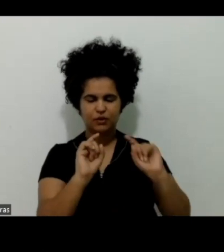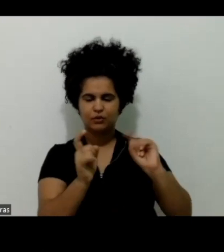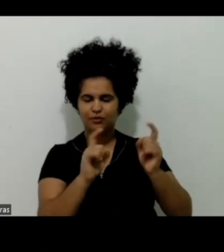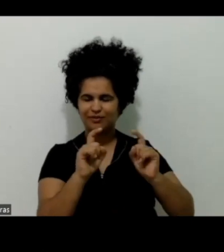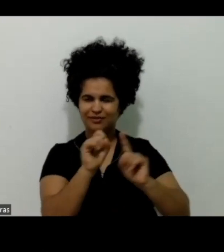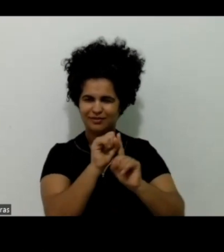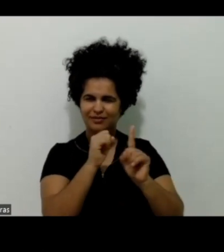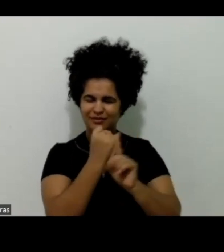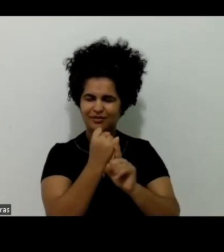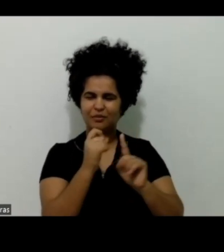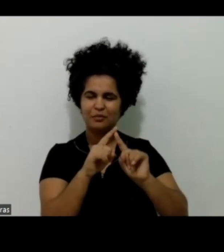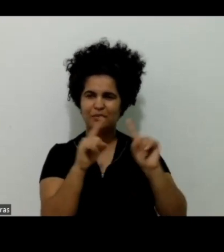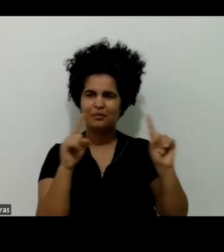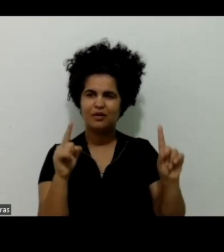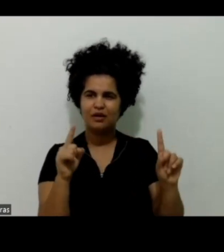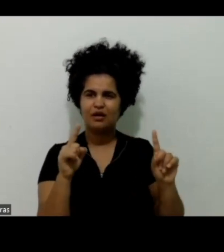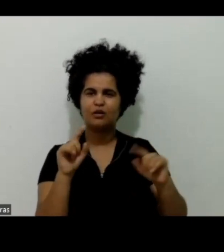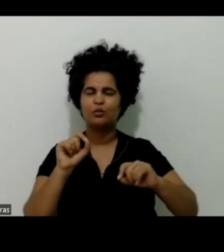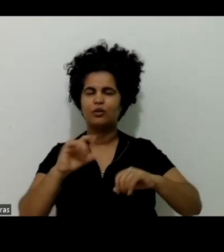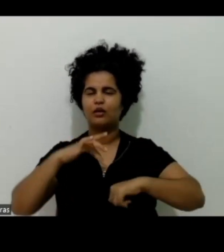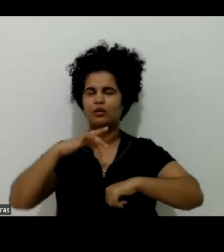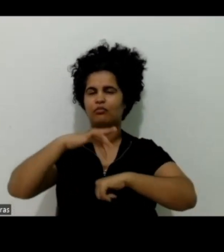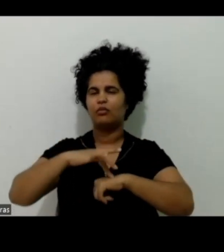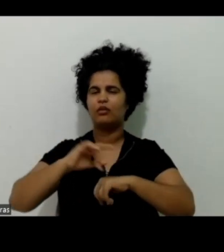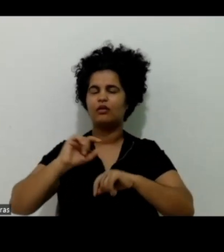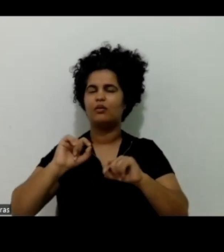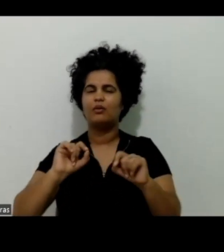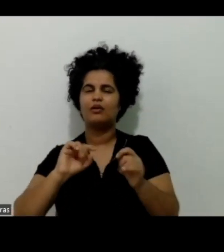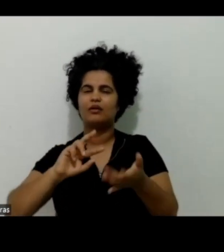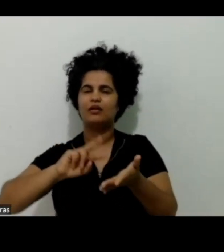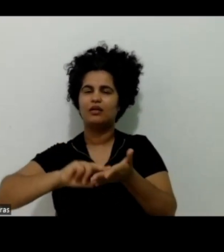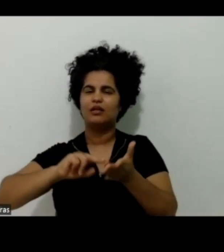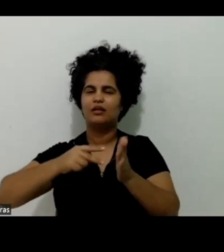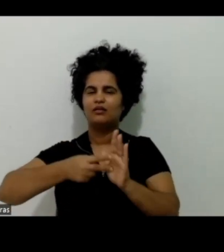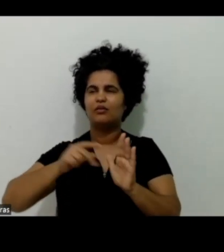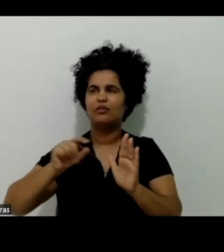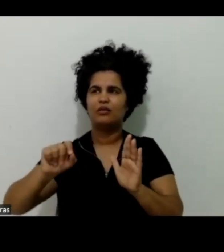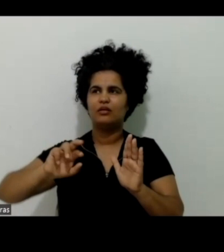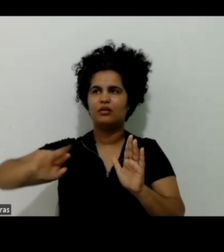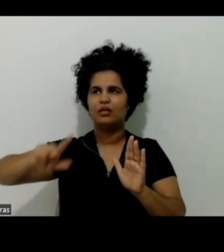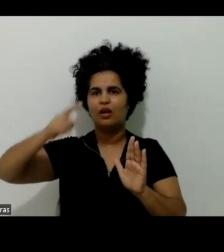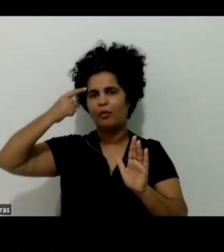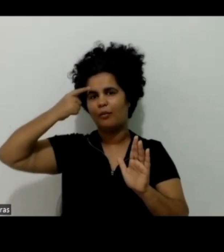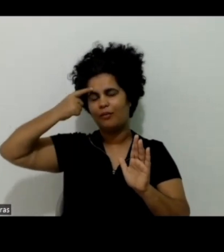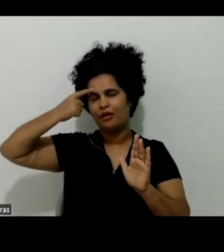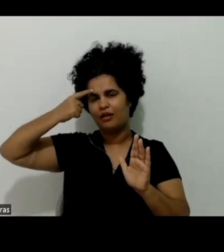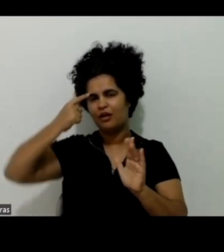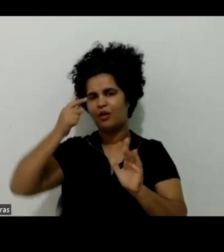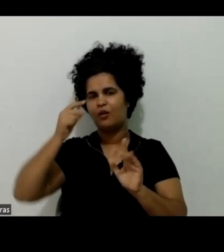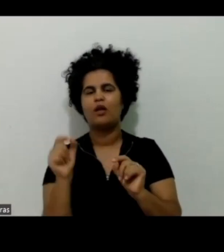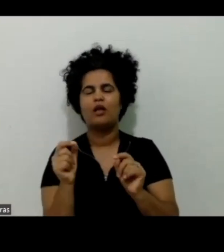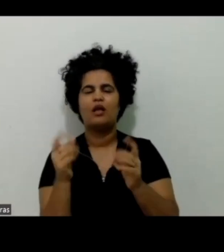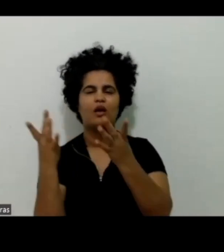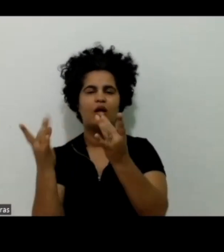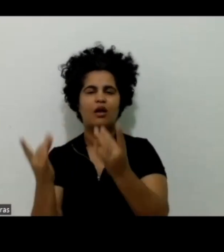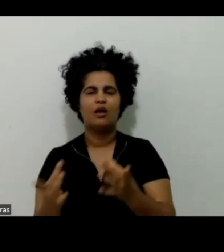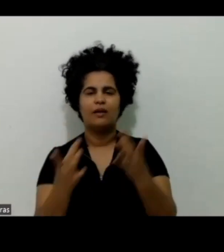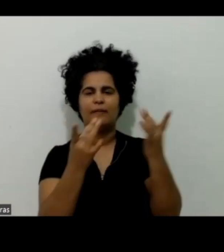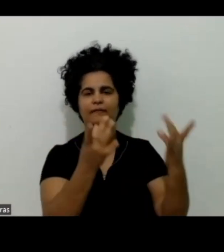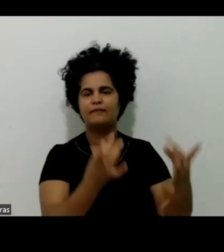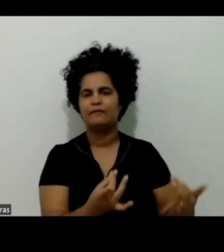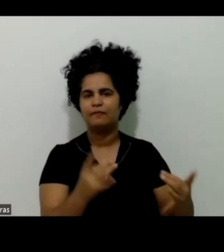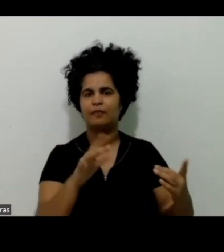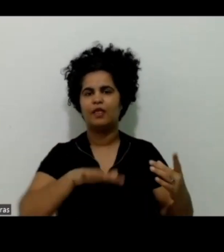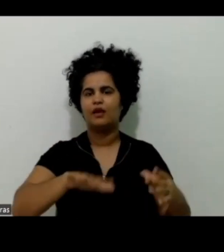de unidade e do que significa, né, a gente também pensar nas particularidades, né, do núcleo de trabalho profissional. E